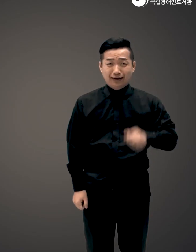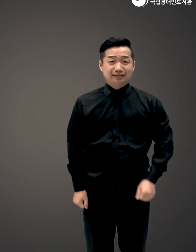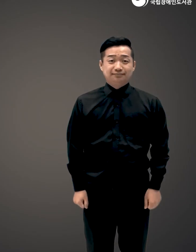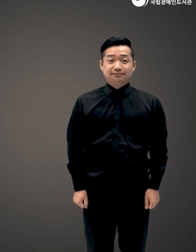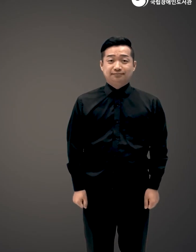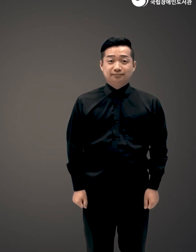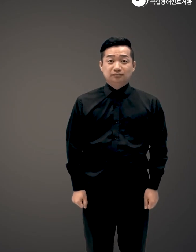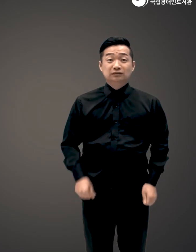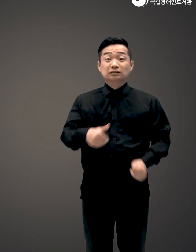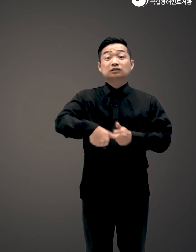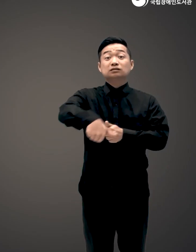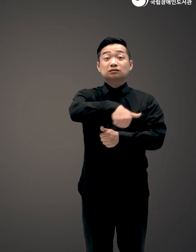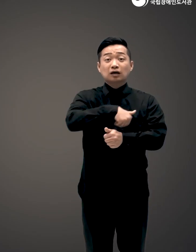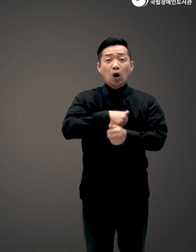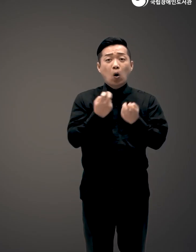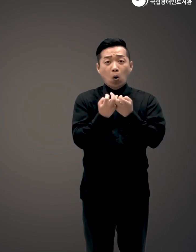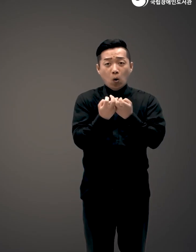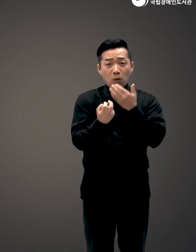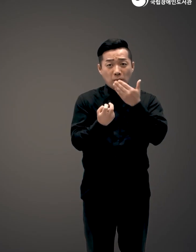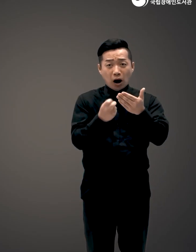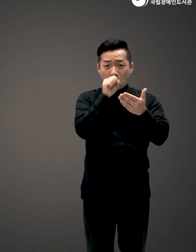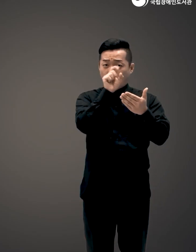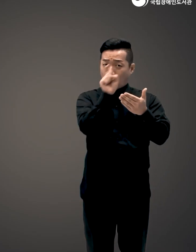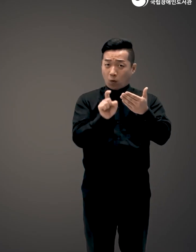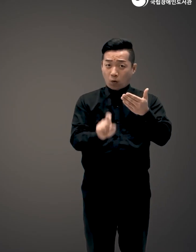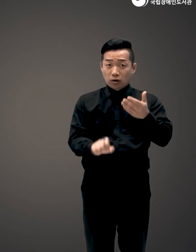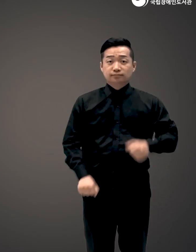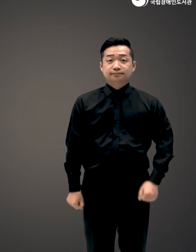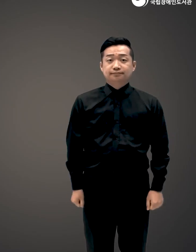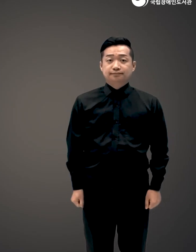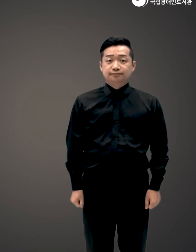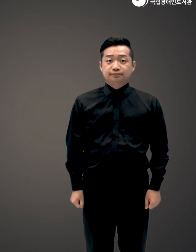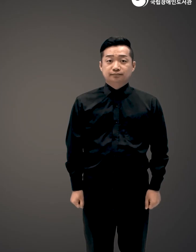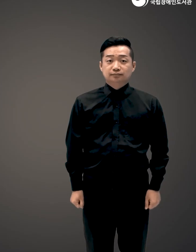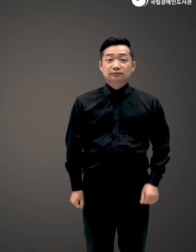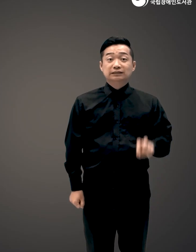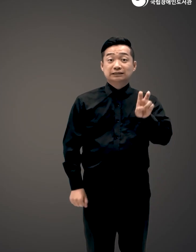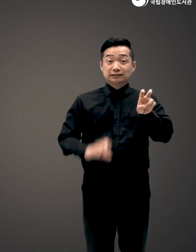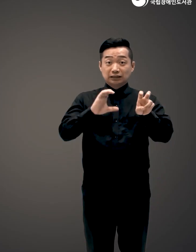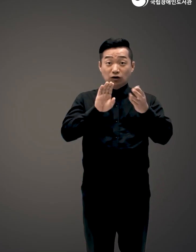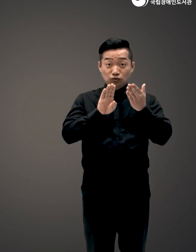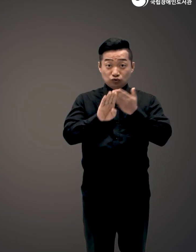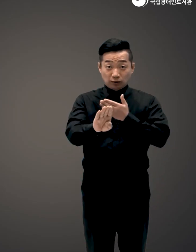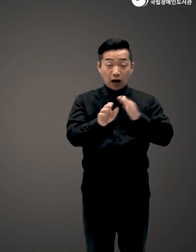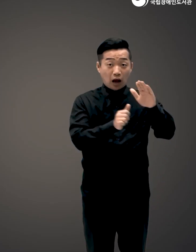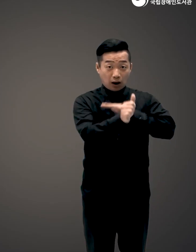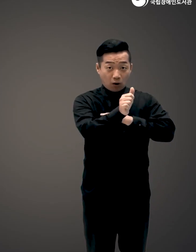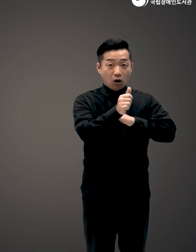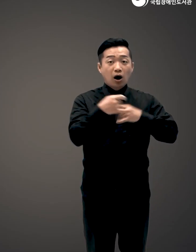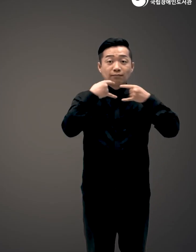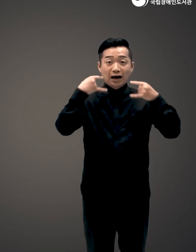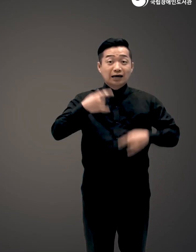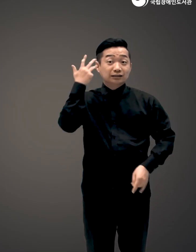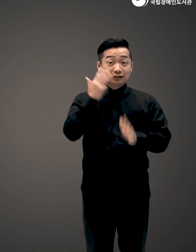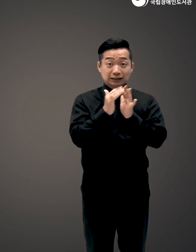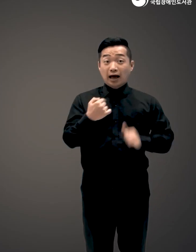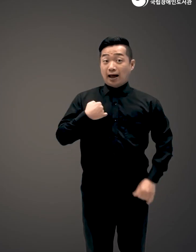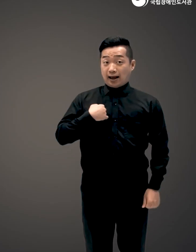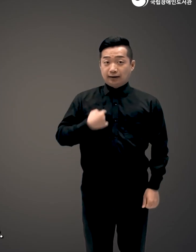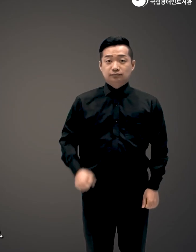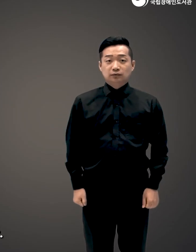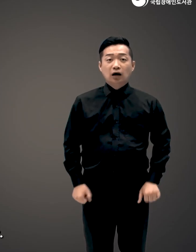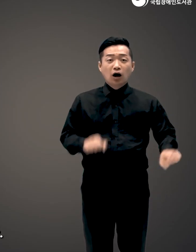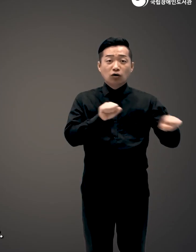것이죠. 이런 상황에선 도대체 어떻게 하는 게 좋을까요? 20세기 후반을 대표하는 프랑스의 철학자인